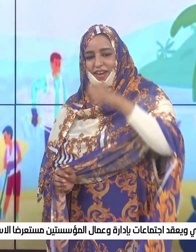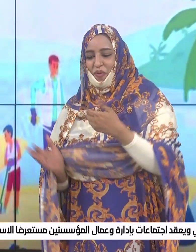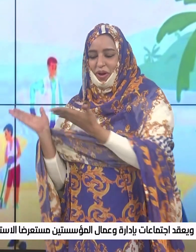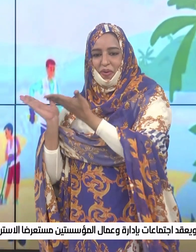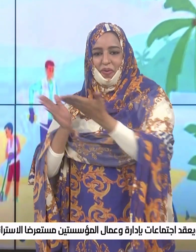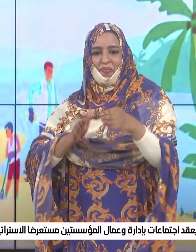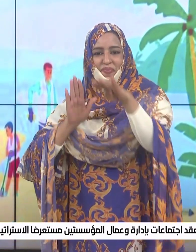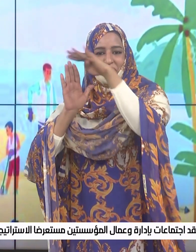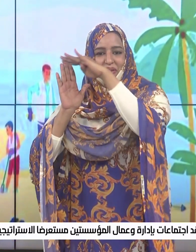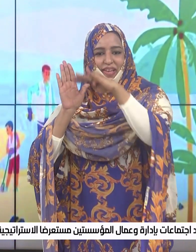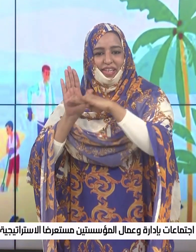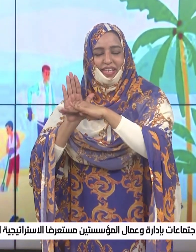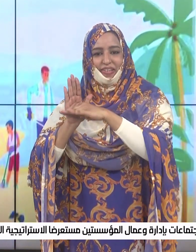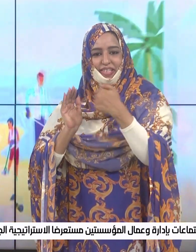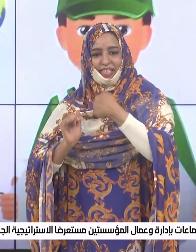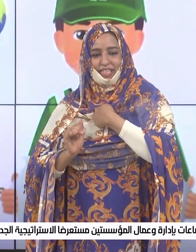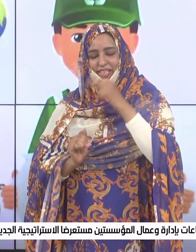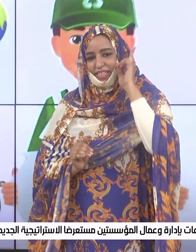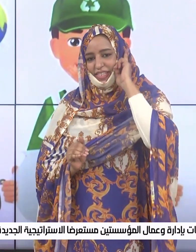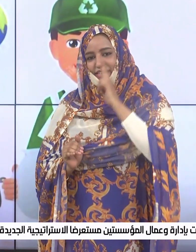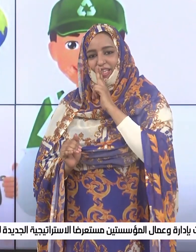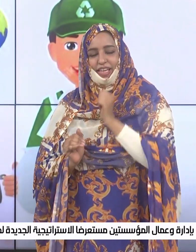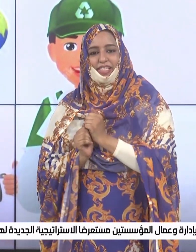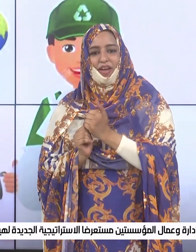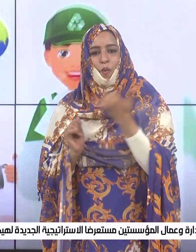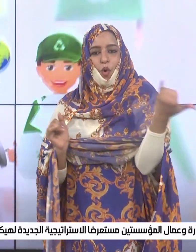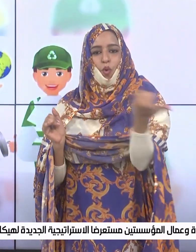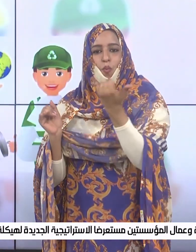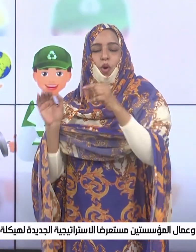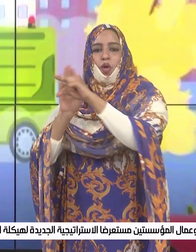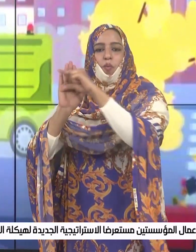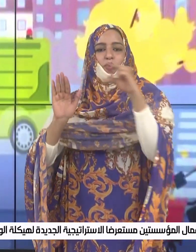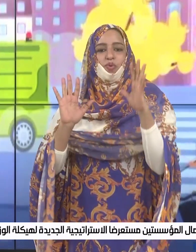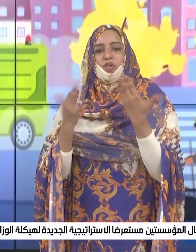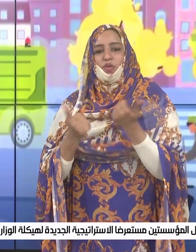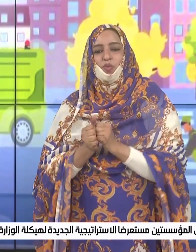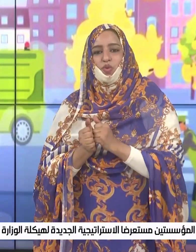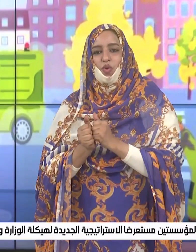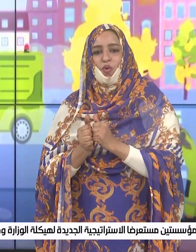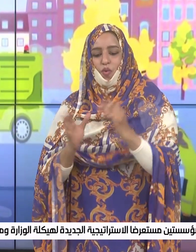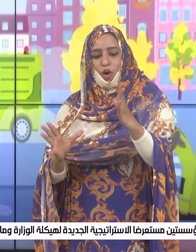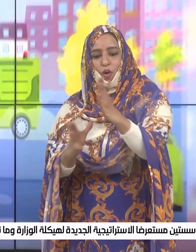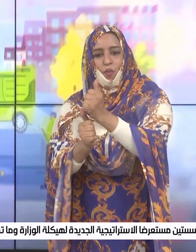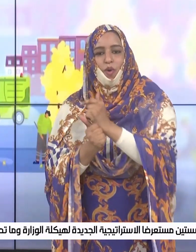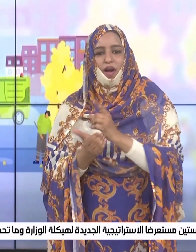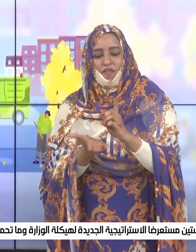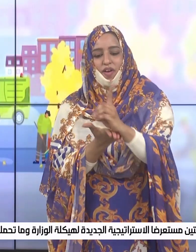السلام عليكم ورحمة الله مشاهدينا الكرام، أهلا بكم في حلقة جديدة من برنامج أنا